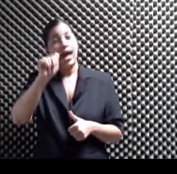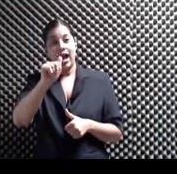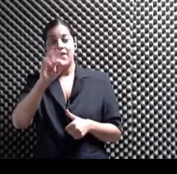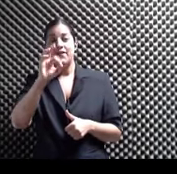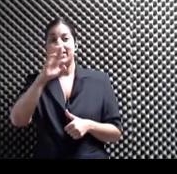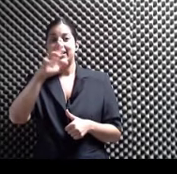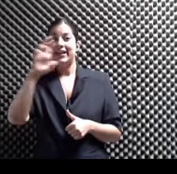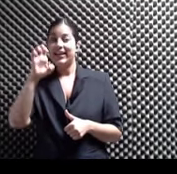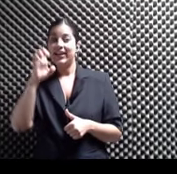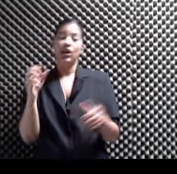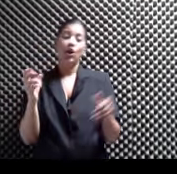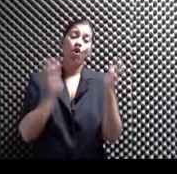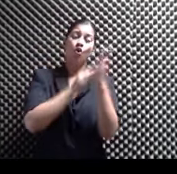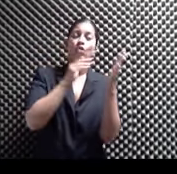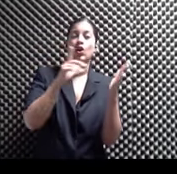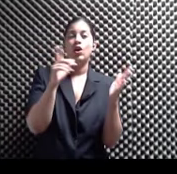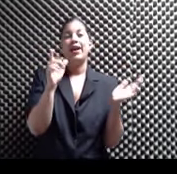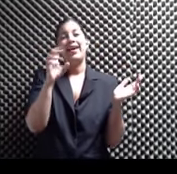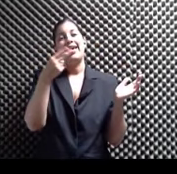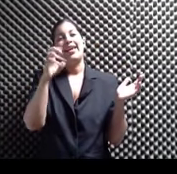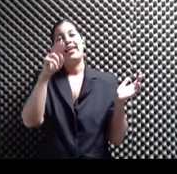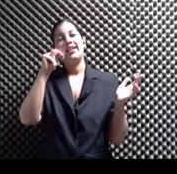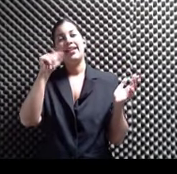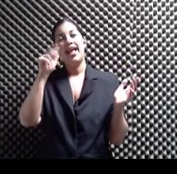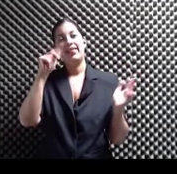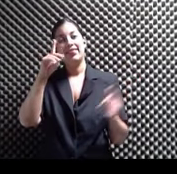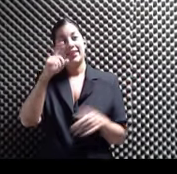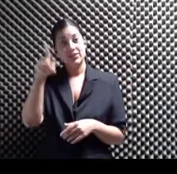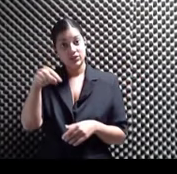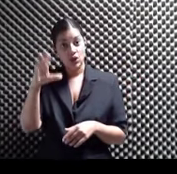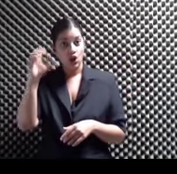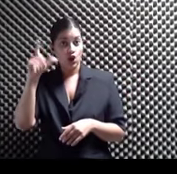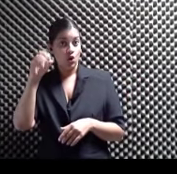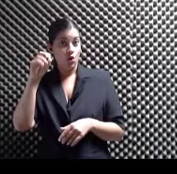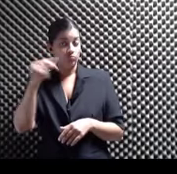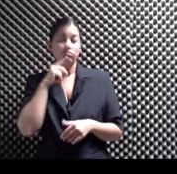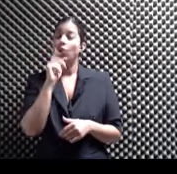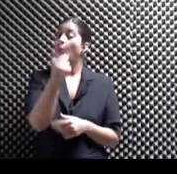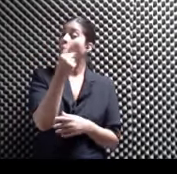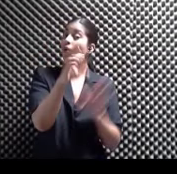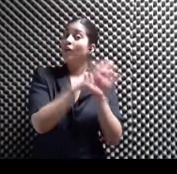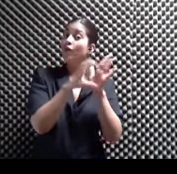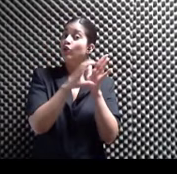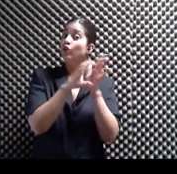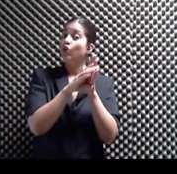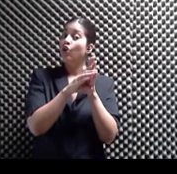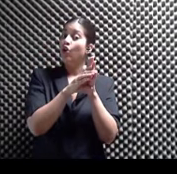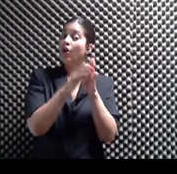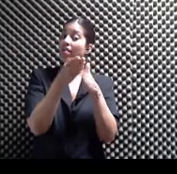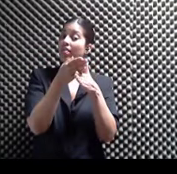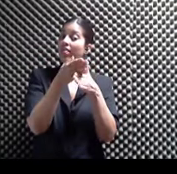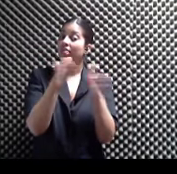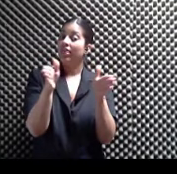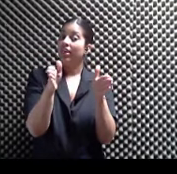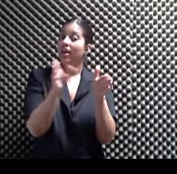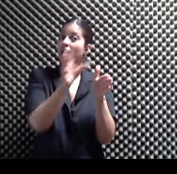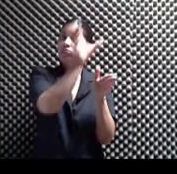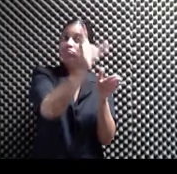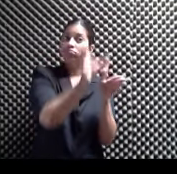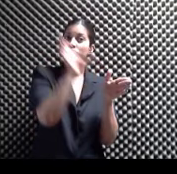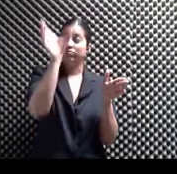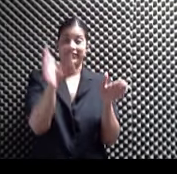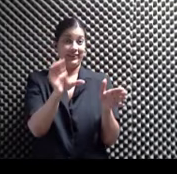la primera elección del 72, donde fueron los dos juntos. Cogieron una foto, la dividieron en dos de cada uno, la